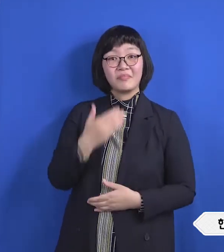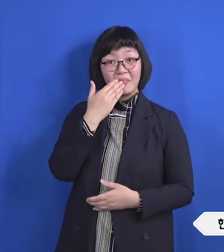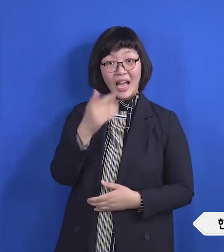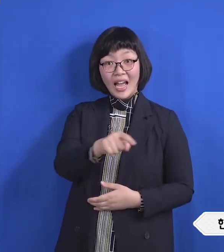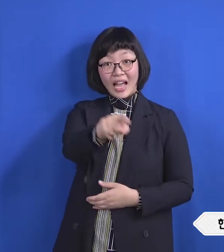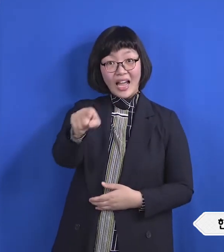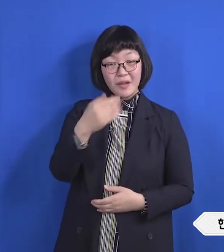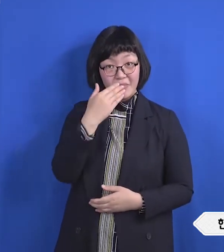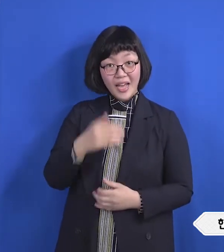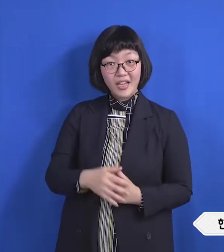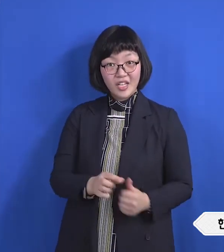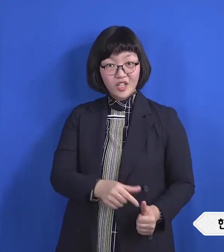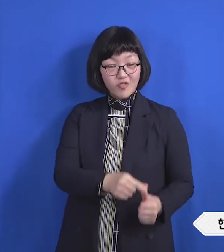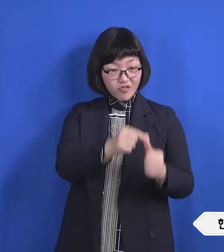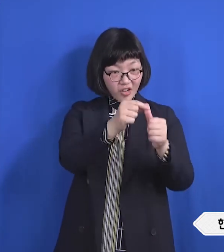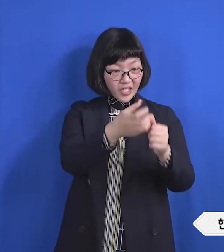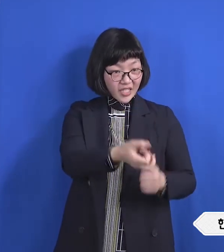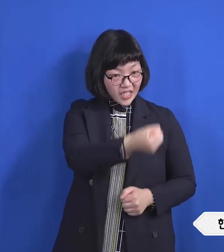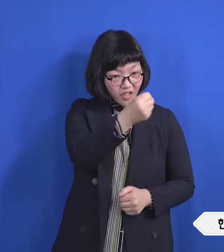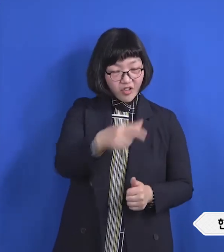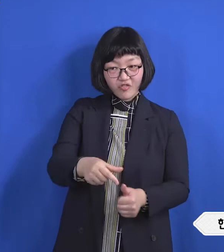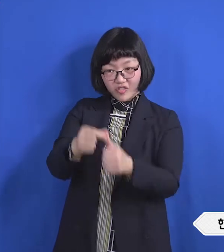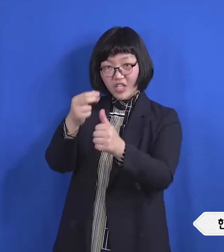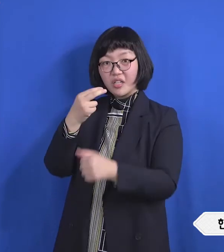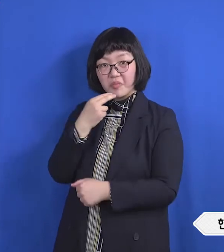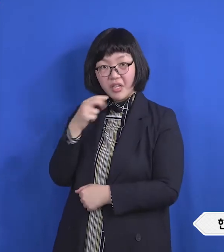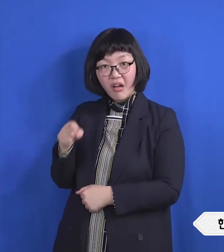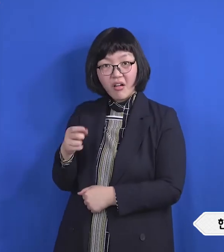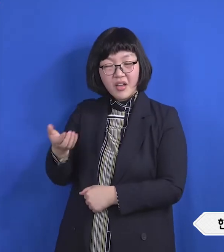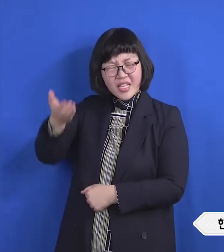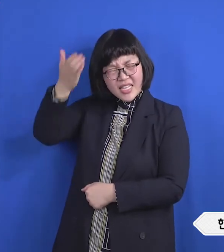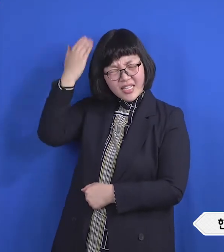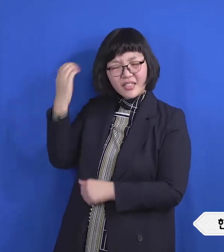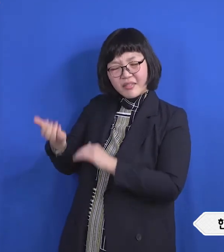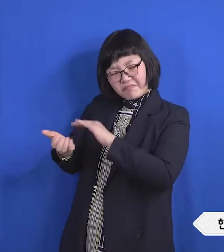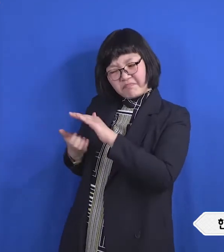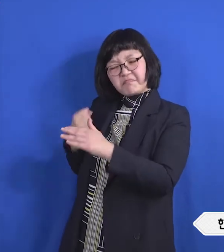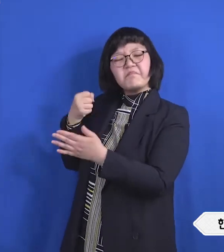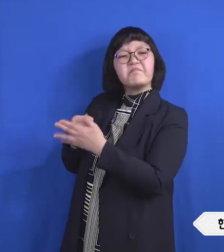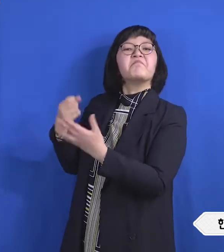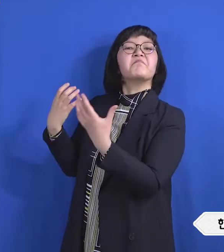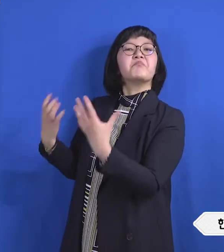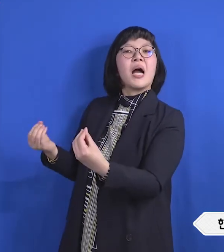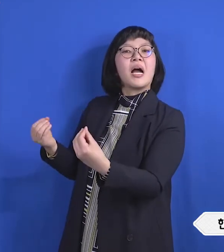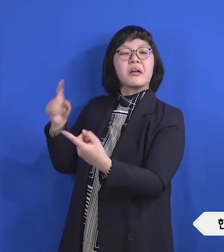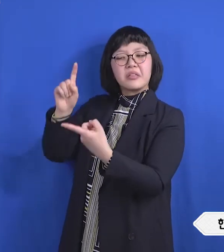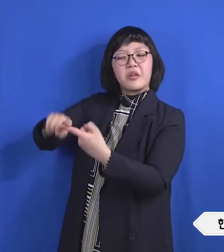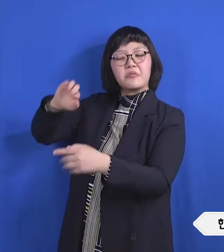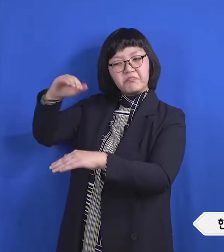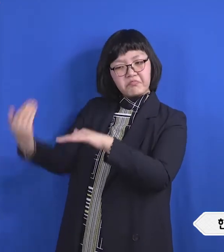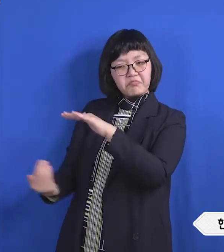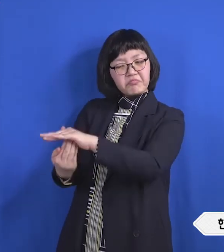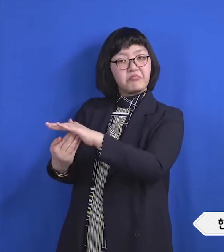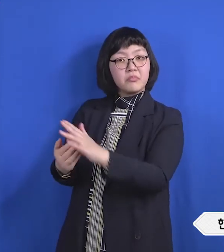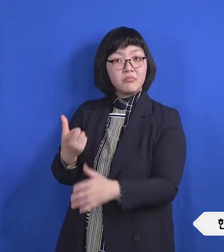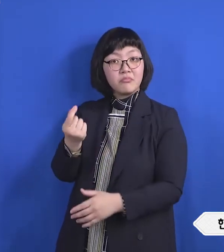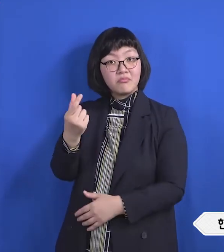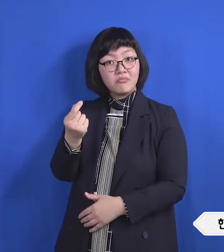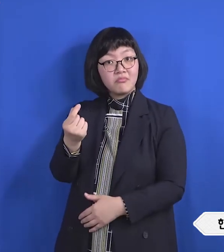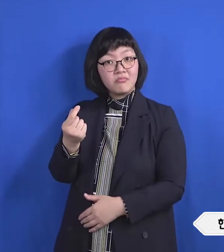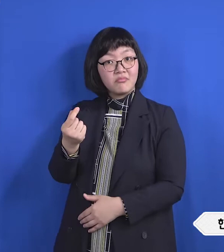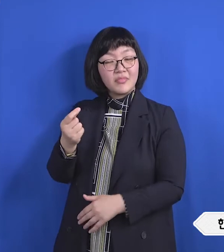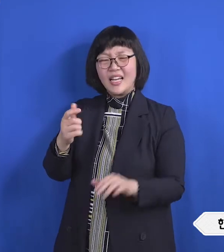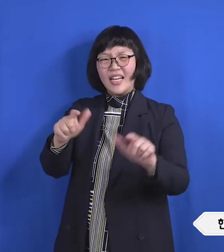구원받을 사람, 구원 못 받을 사람은 창세전에 분명히 예정되어 있습니다. 그대로 될 것입니다. 예정대로.